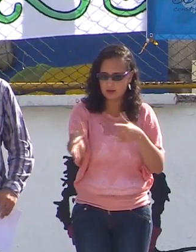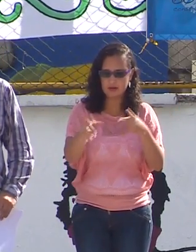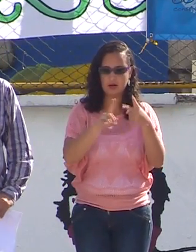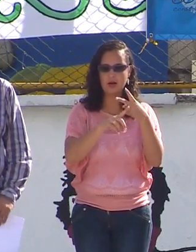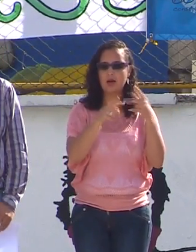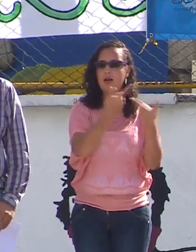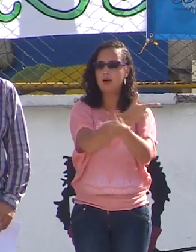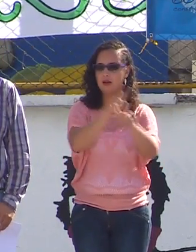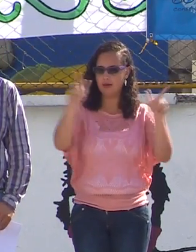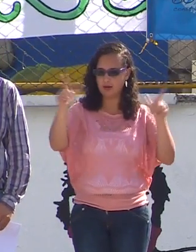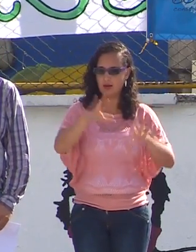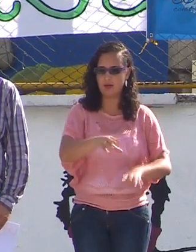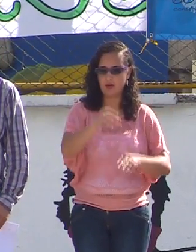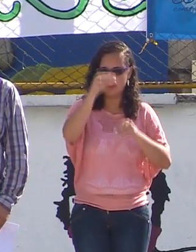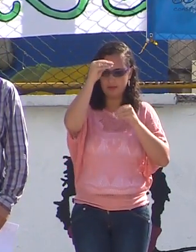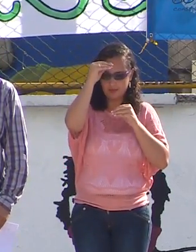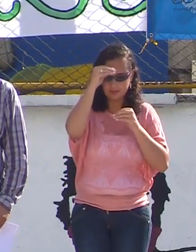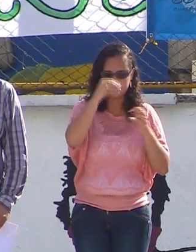y cátedra.